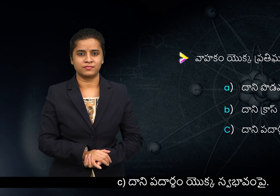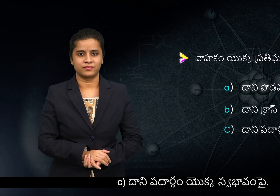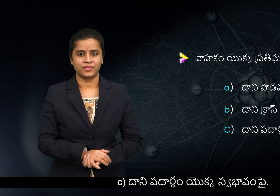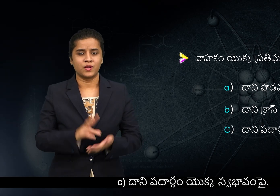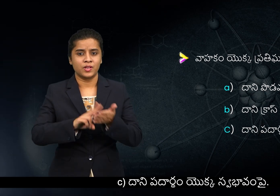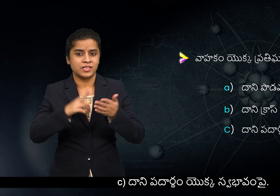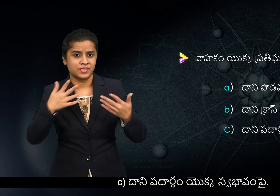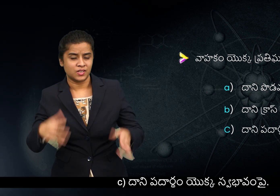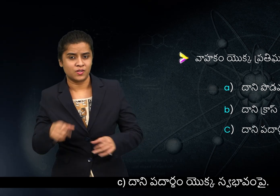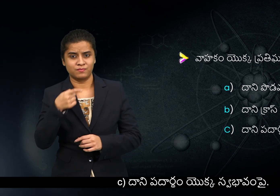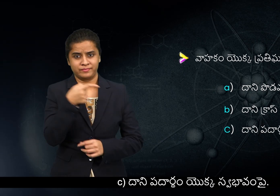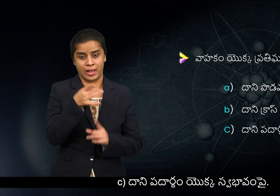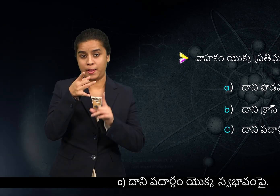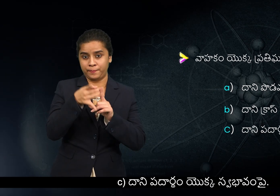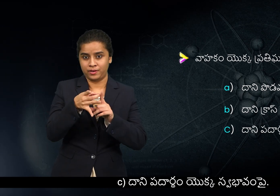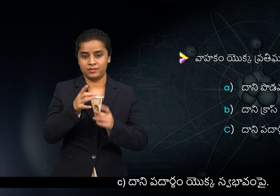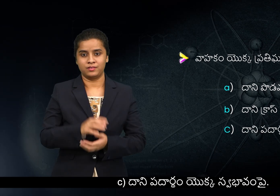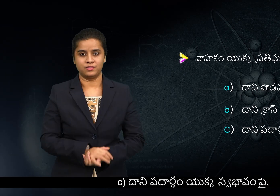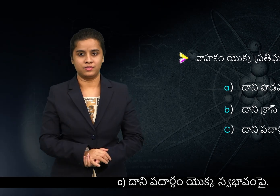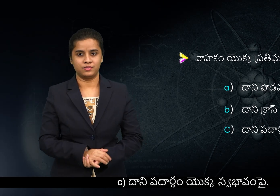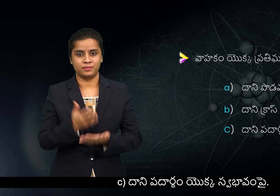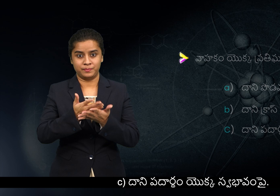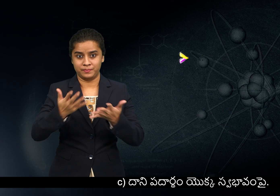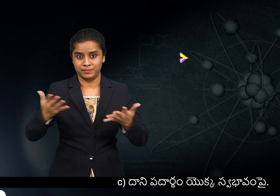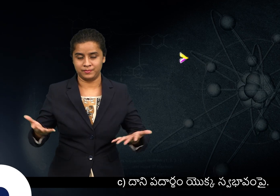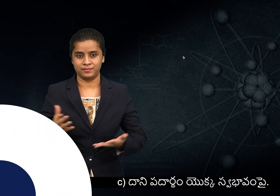దాని పదార్థం యొక్క స్వభావంపై.